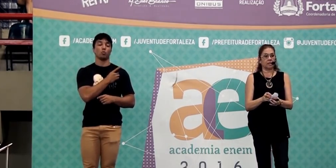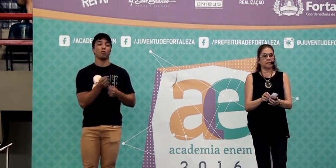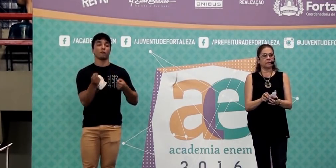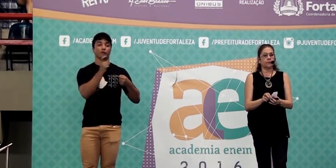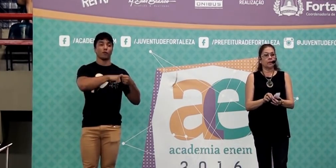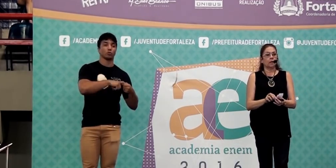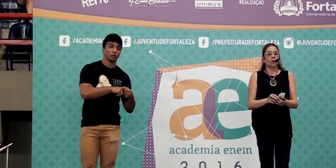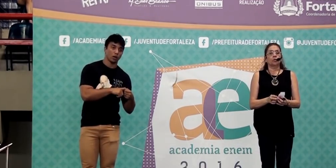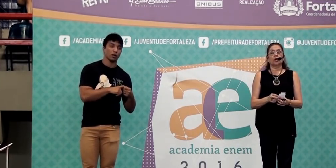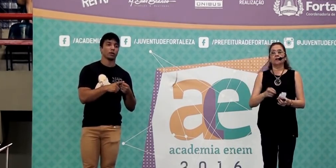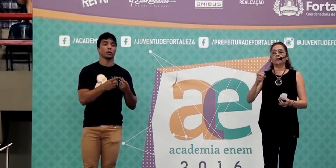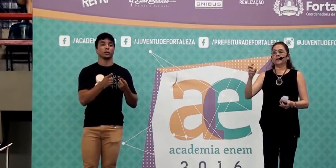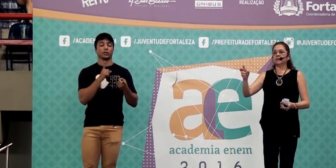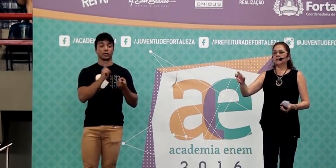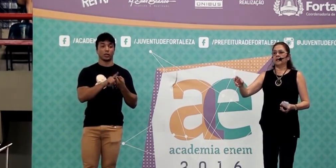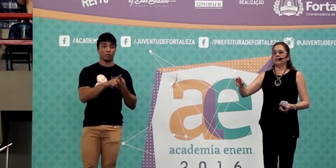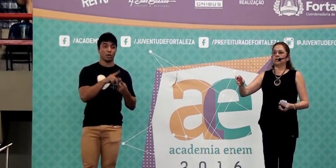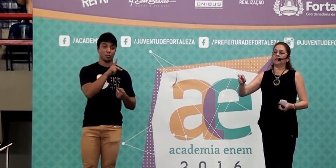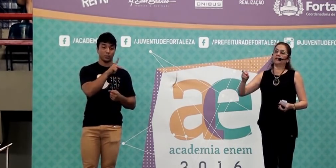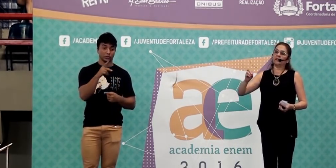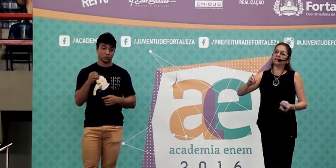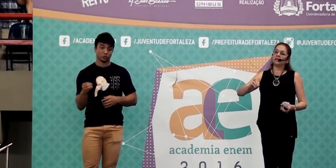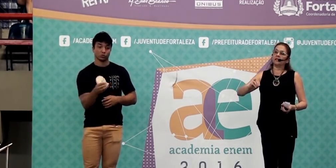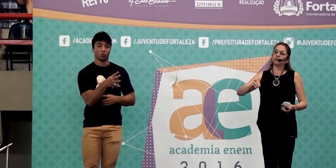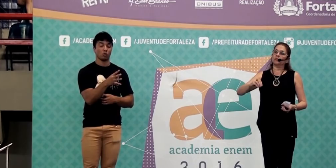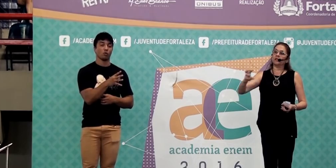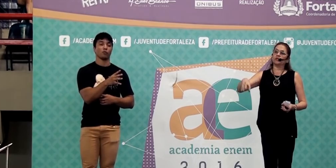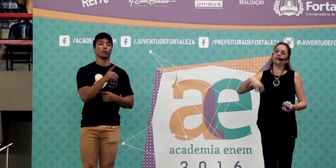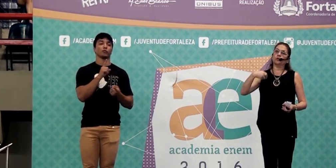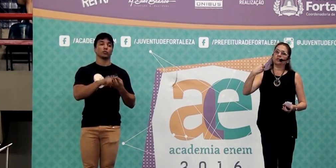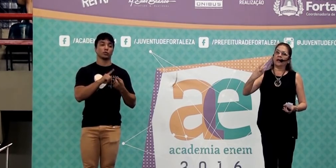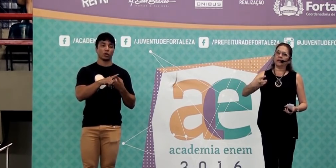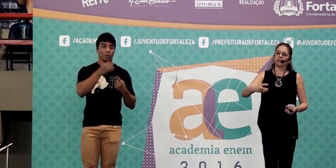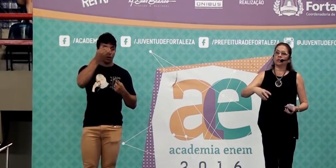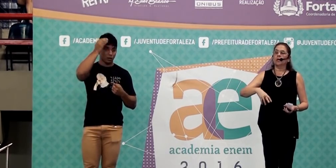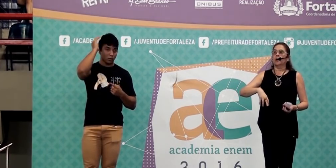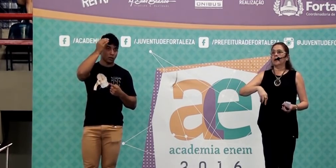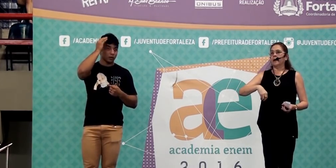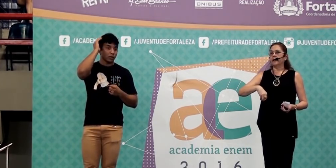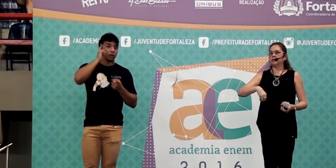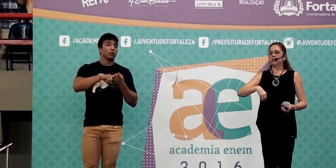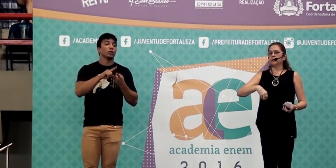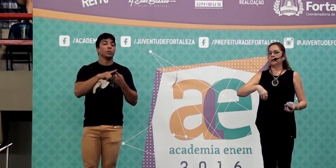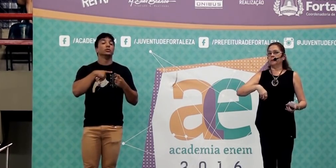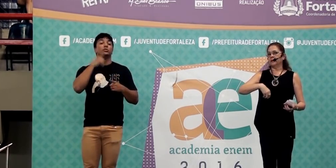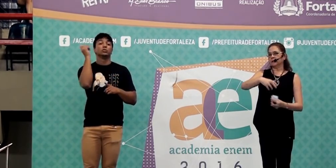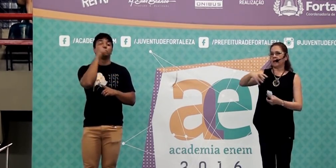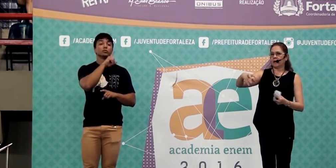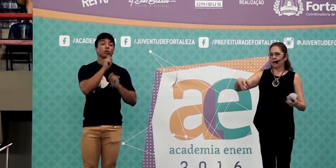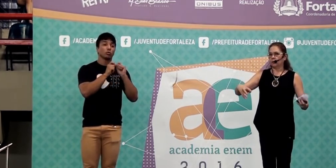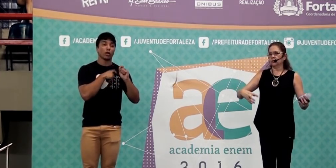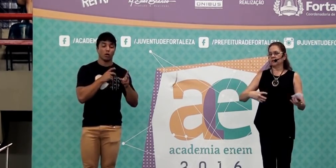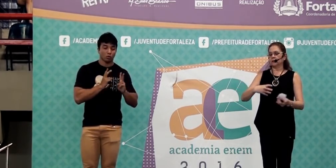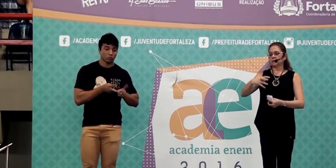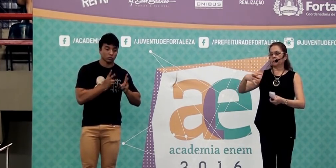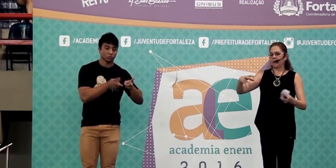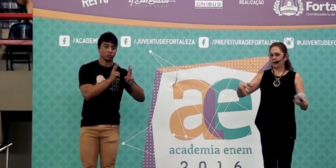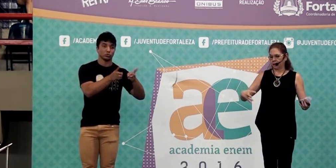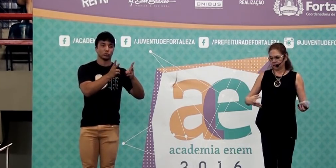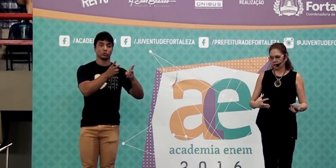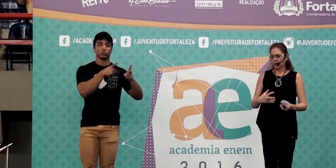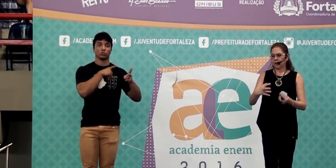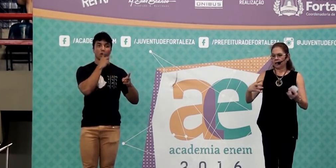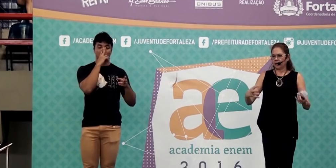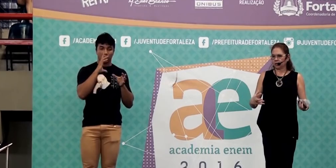tantos dias. O novo presidente em exercício tem dificuldade de manter